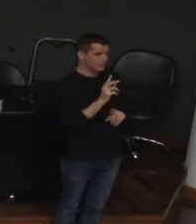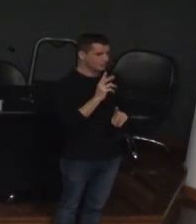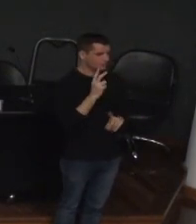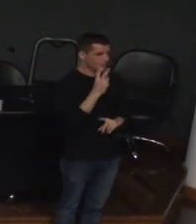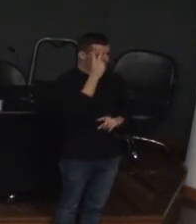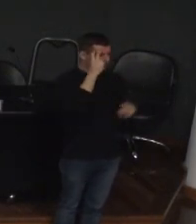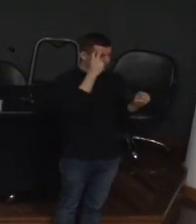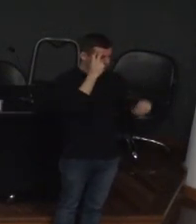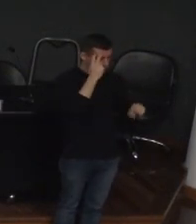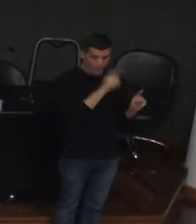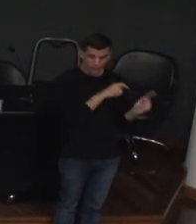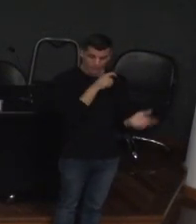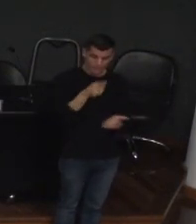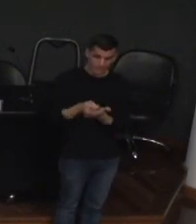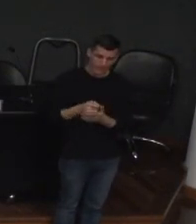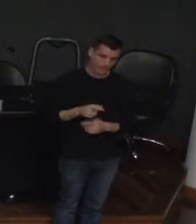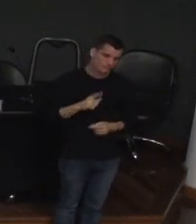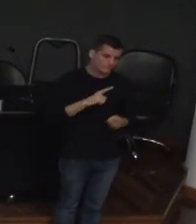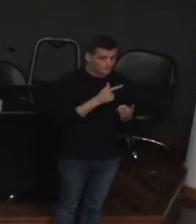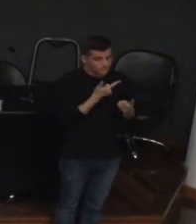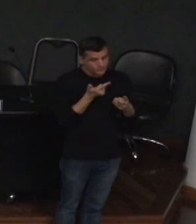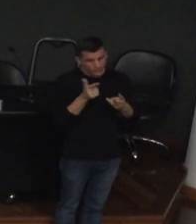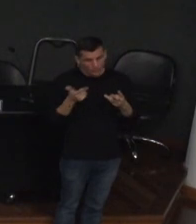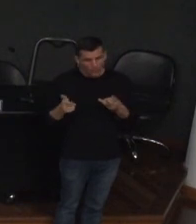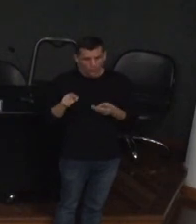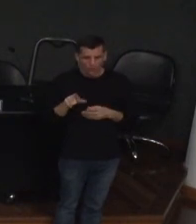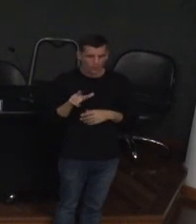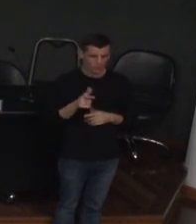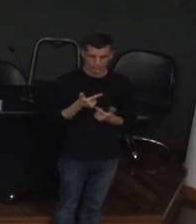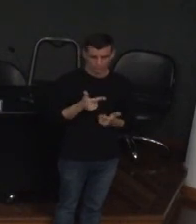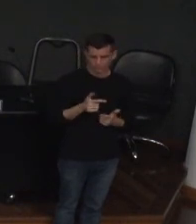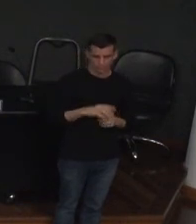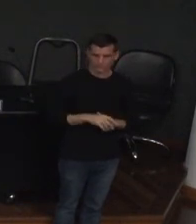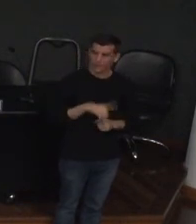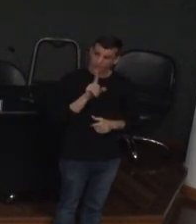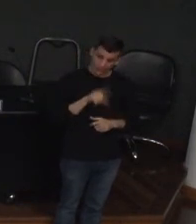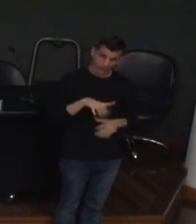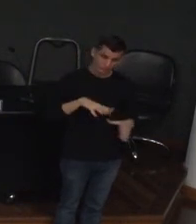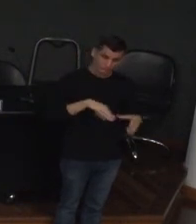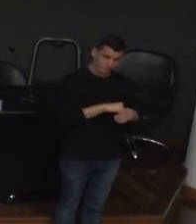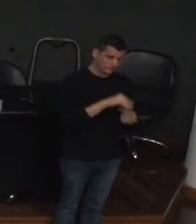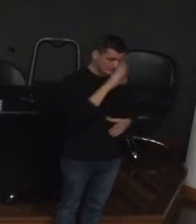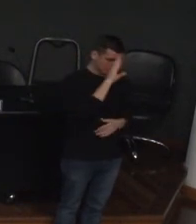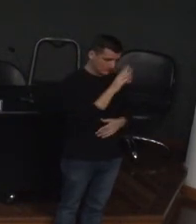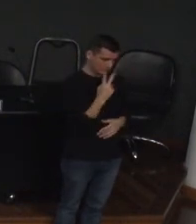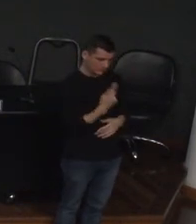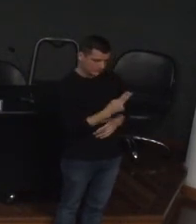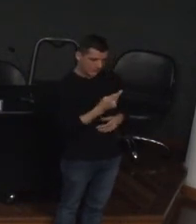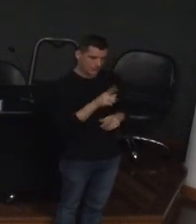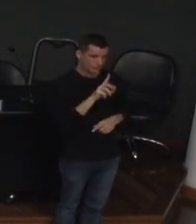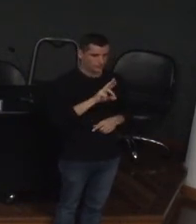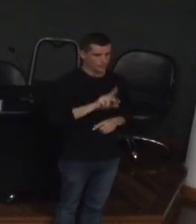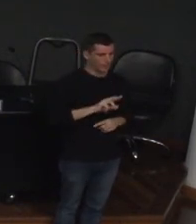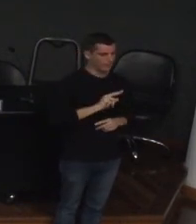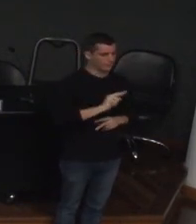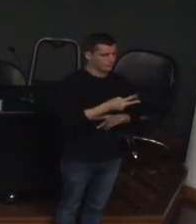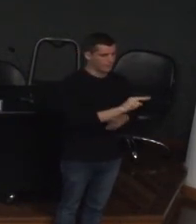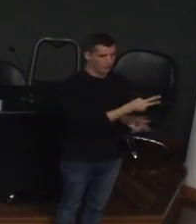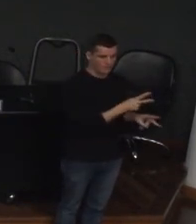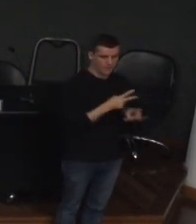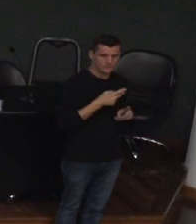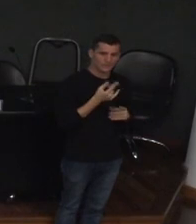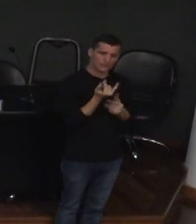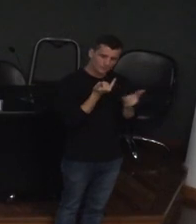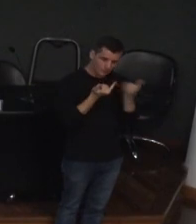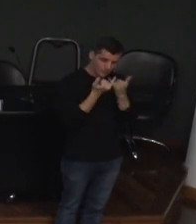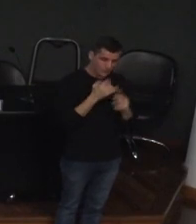Terceiros, não há. Esses são dados internos e não são compartilhados. Os dados pessoais coletados são nome, CPF,